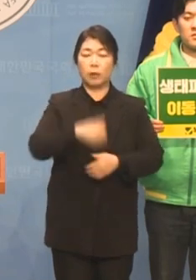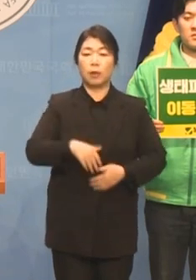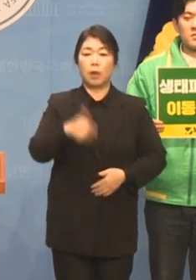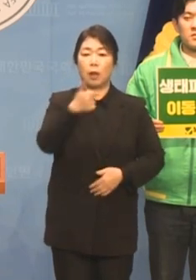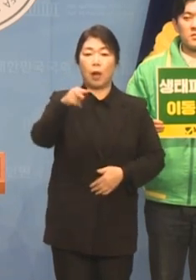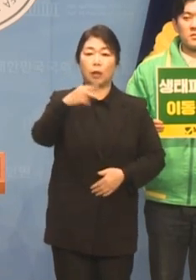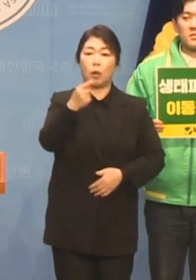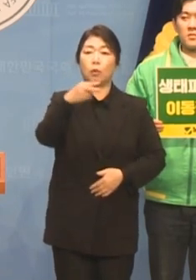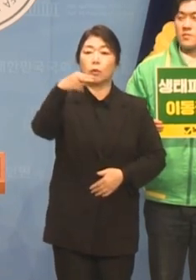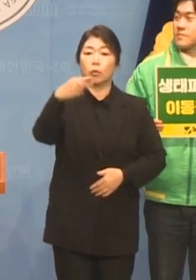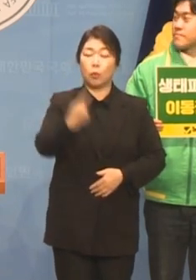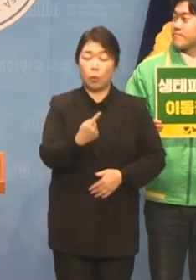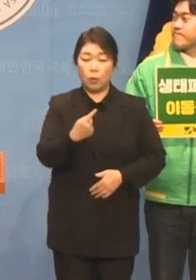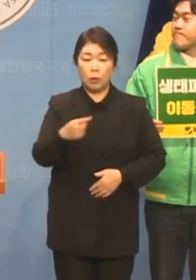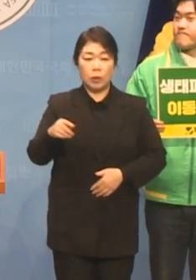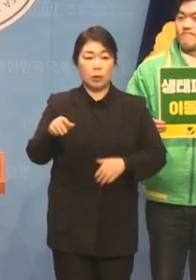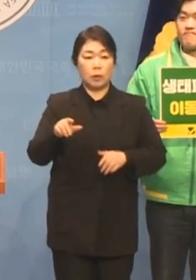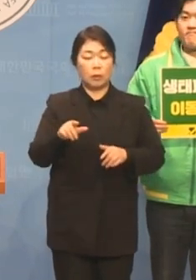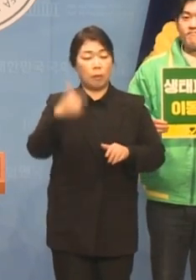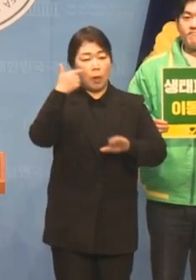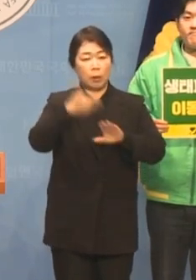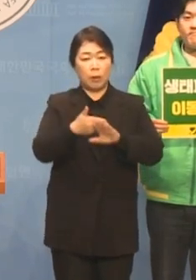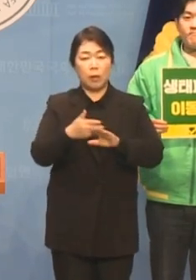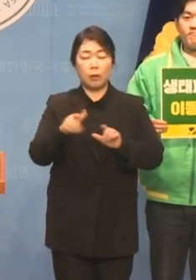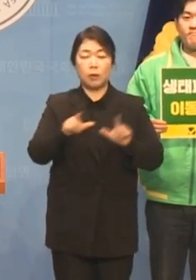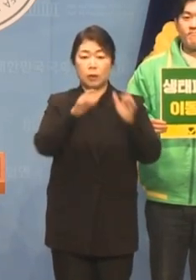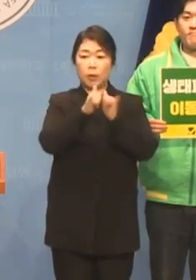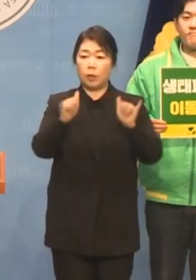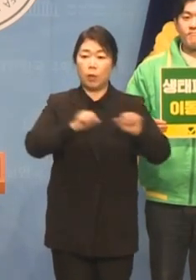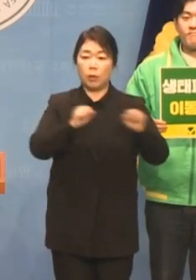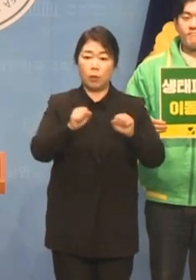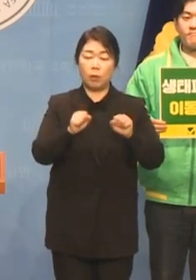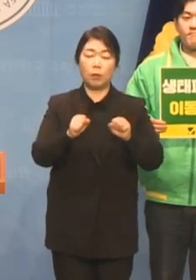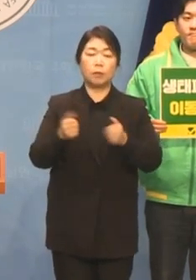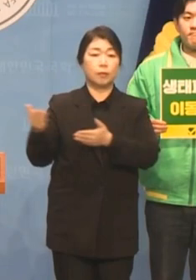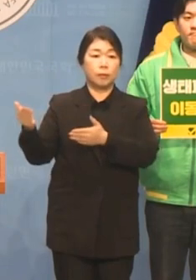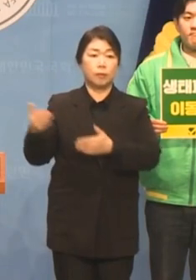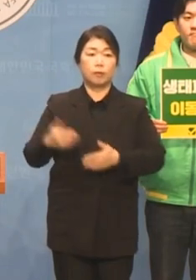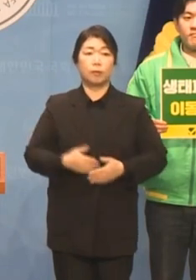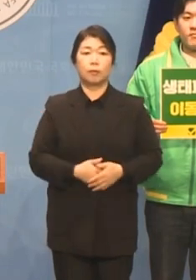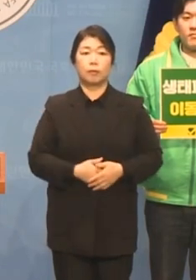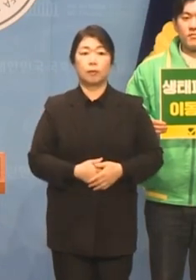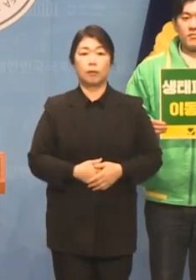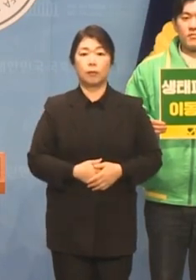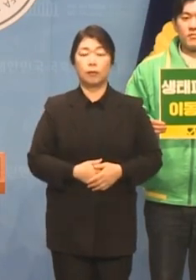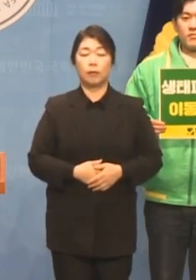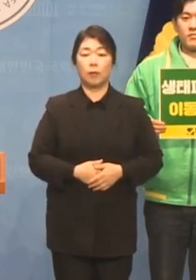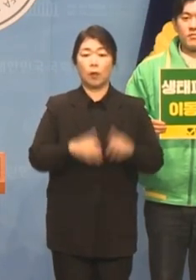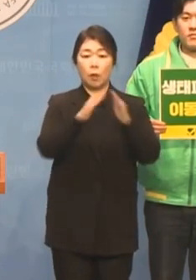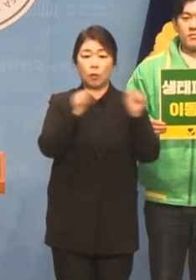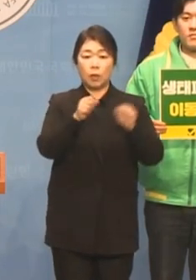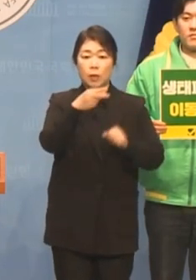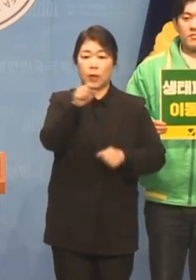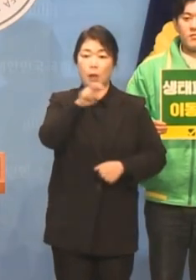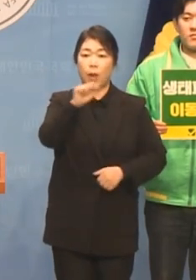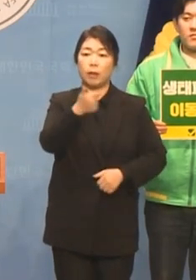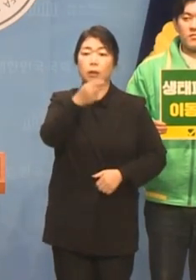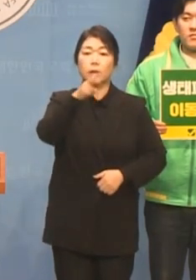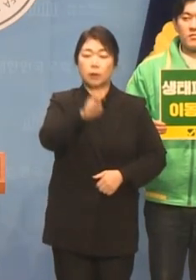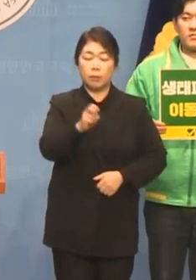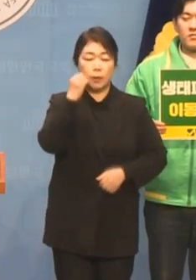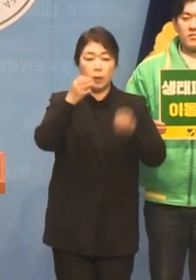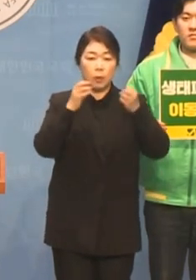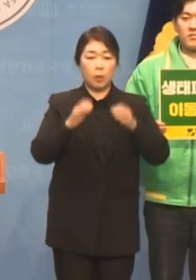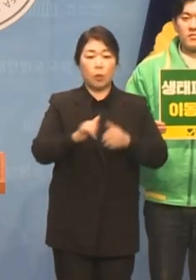신공항 반대 시민행동 집행 위원이자 멸종 반란 활동가 오셨습니다 전북 세만금 신공항 반대 운동을 하고